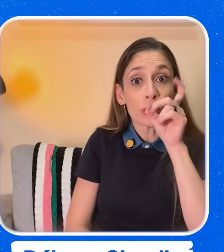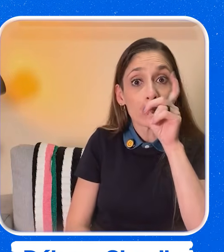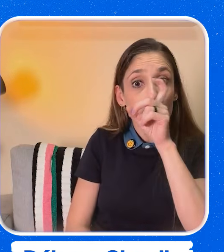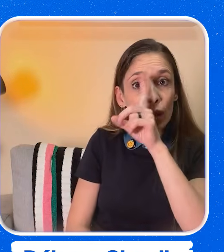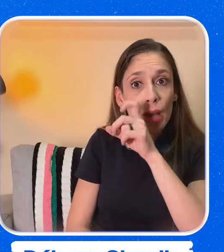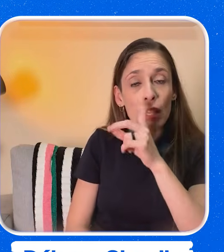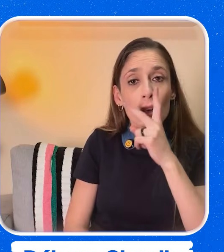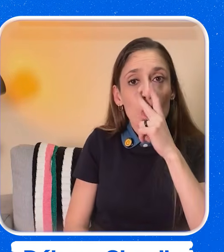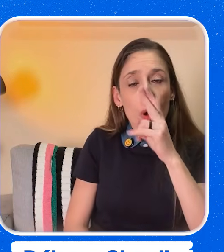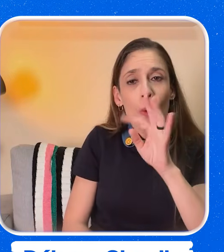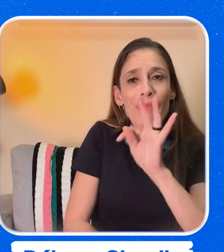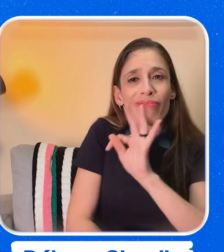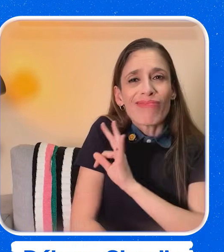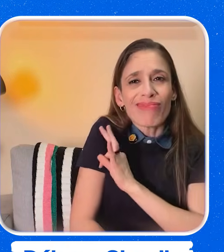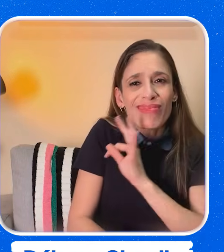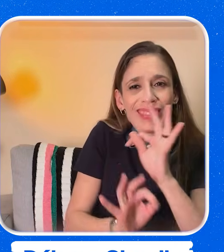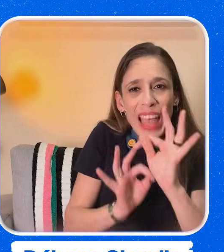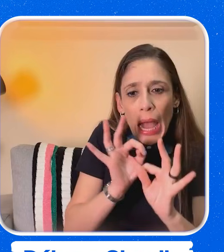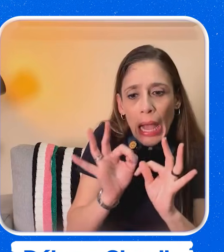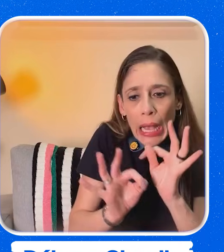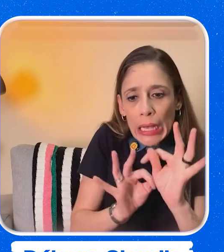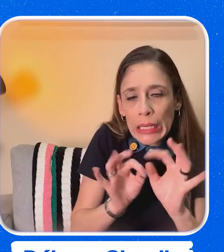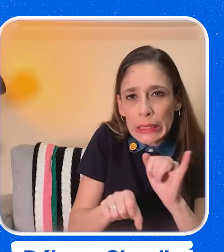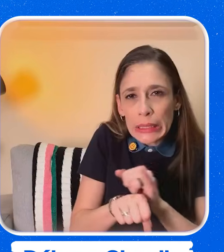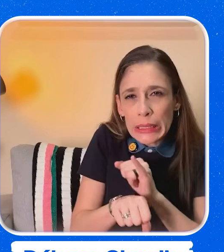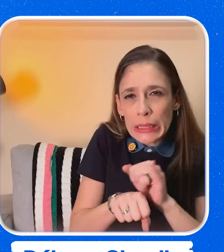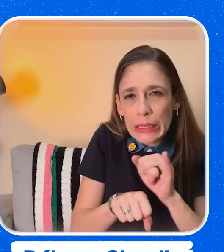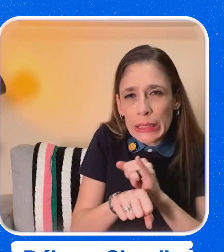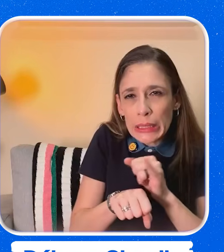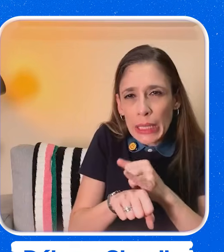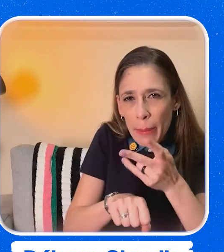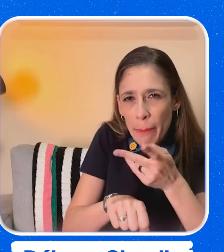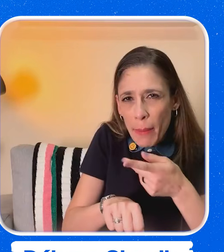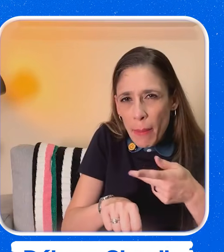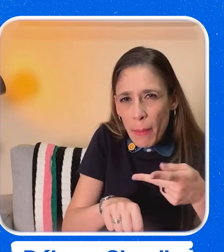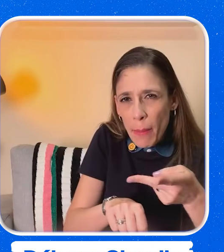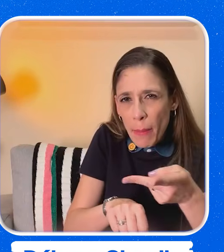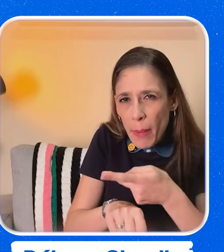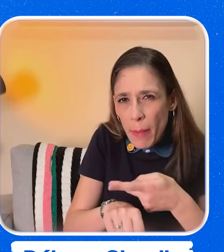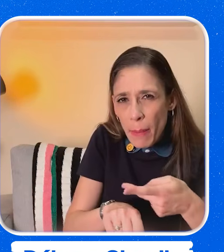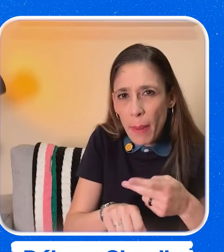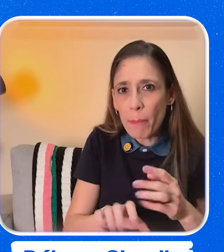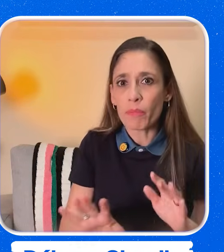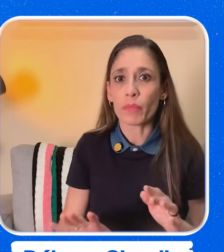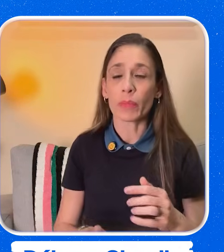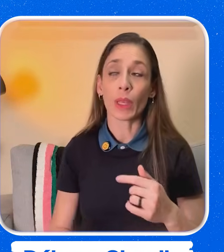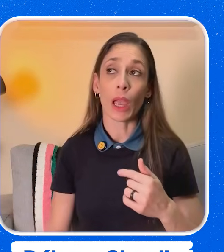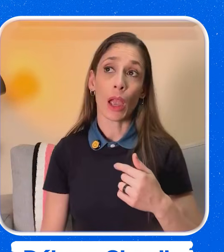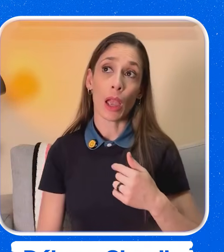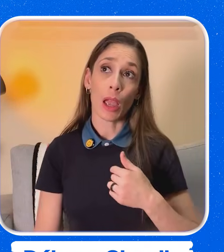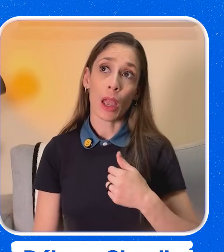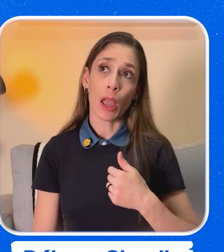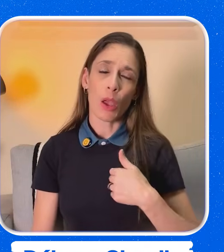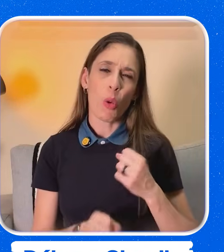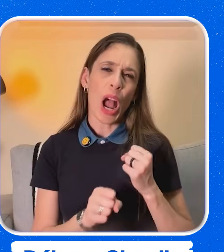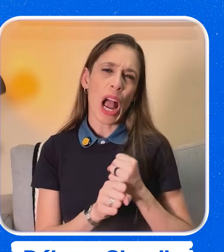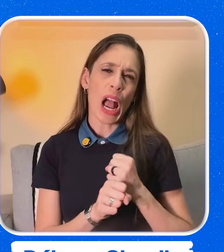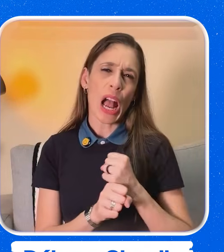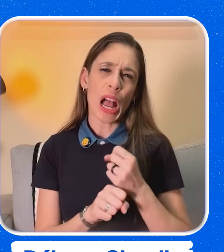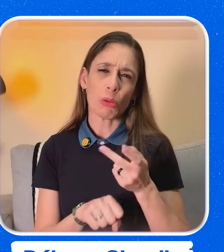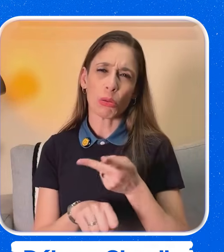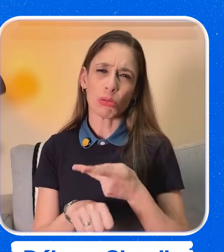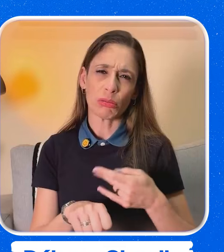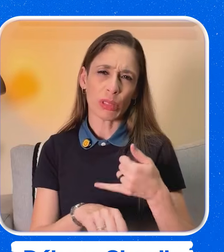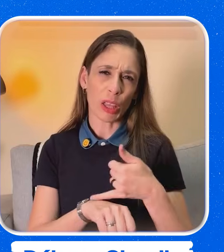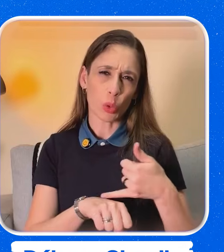técnica. E eu não tenho tantos anos de tatuagem como os profissionais, né? Porque a